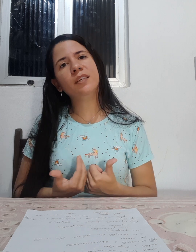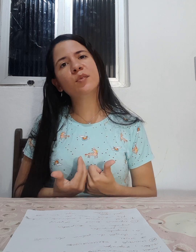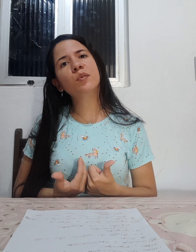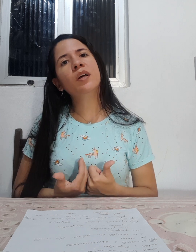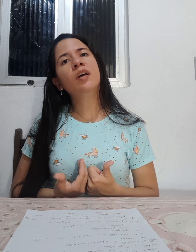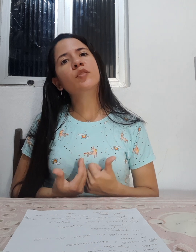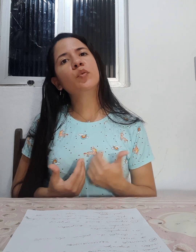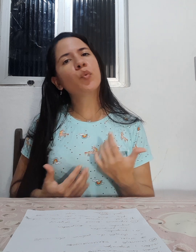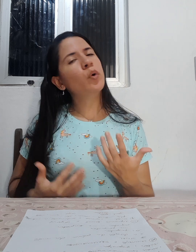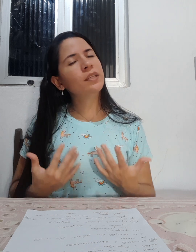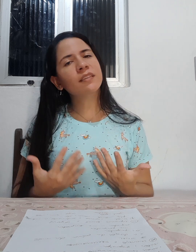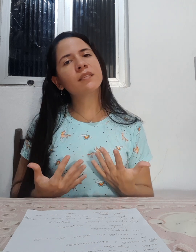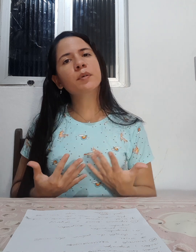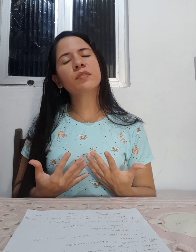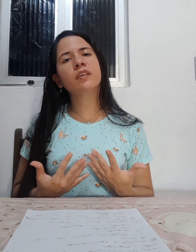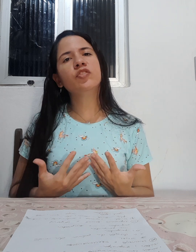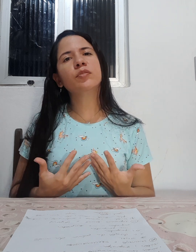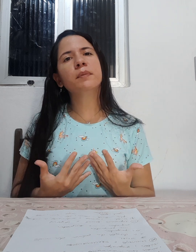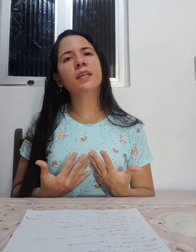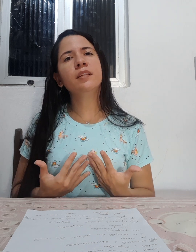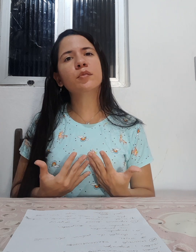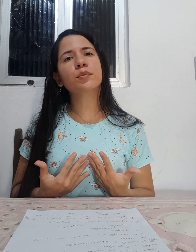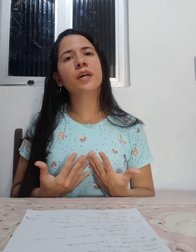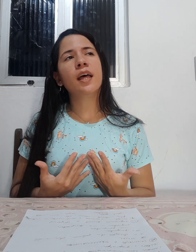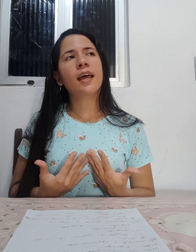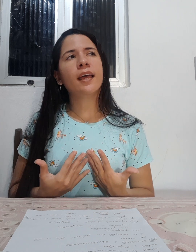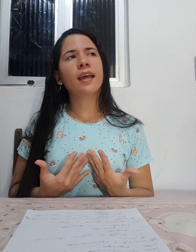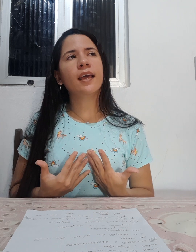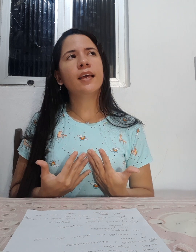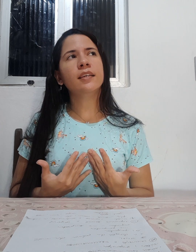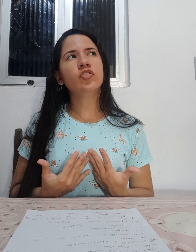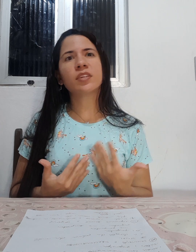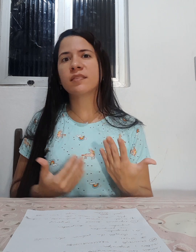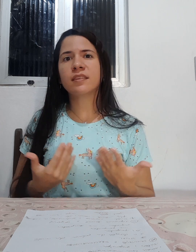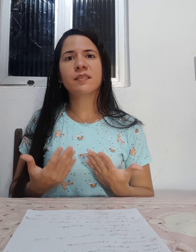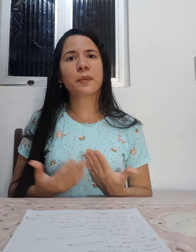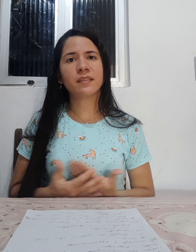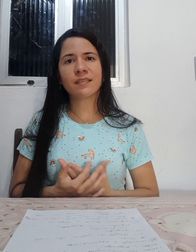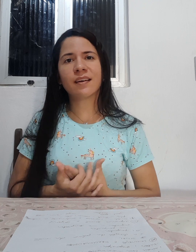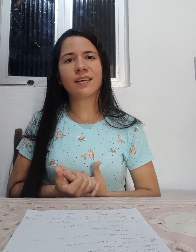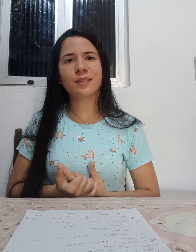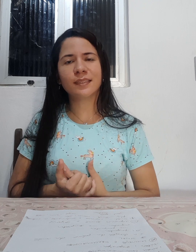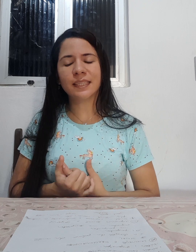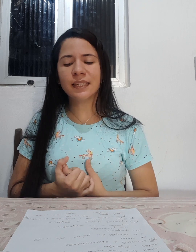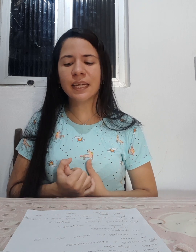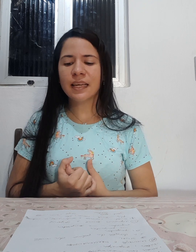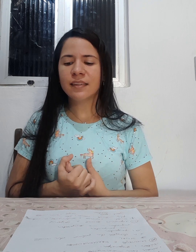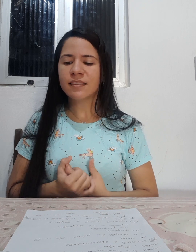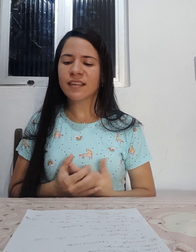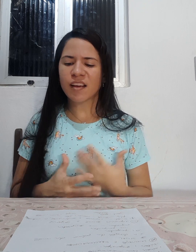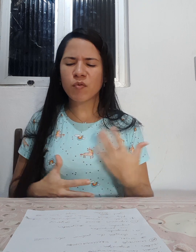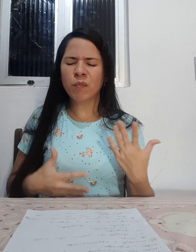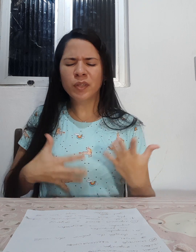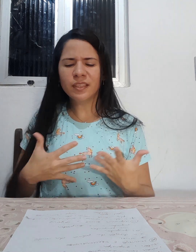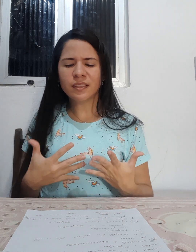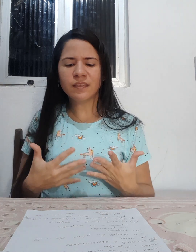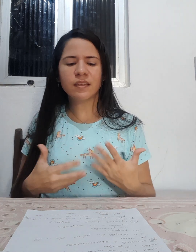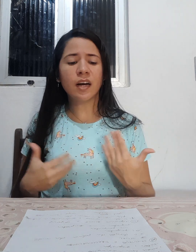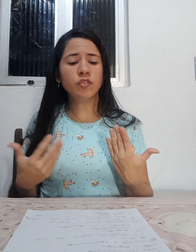entendimento do quanto esse meu sentimento está sendo expressado, né? Se é com muita intensidade ou